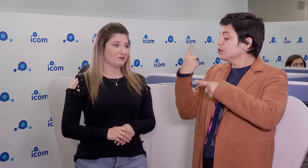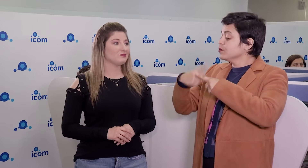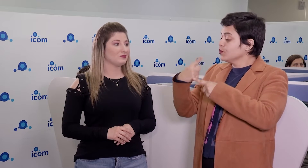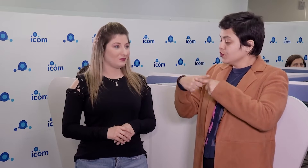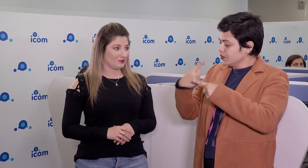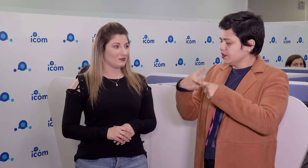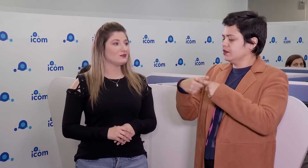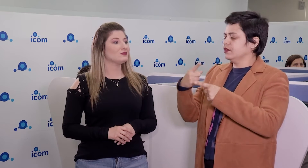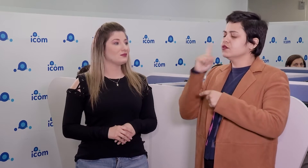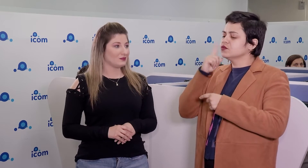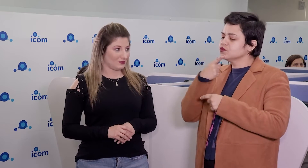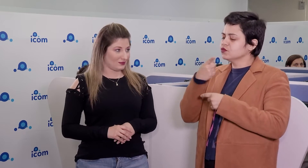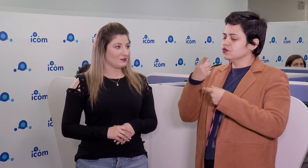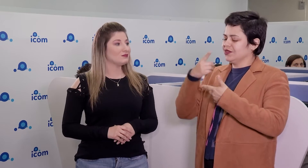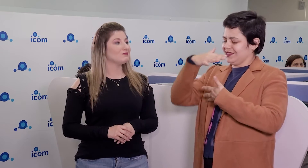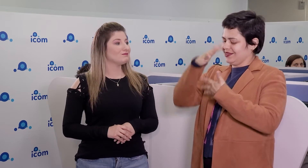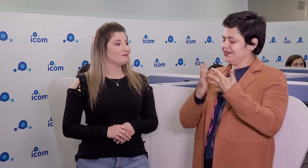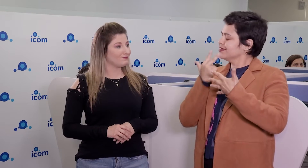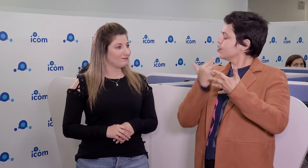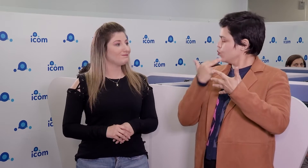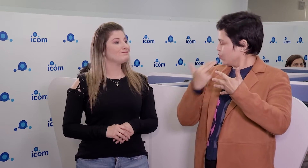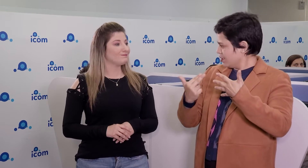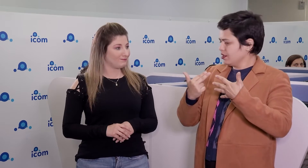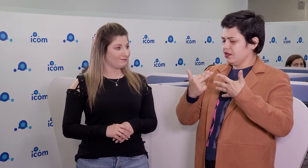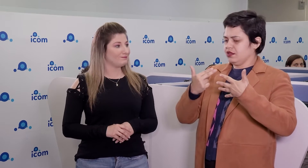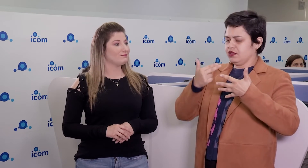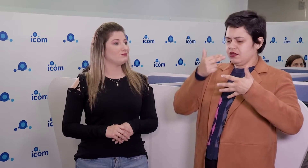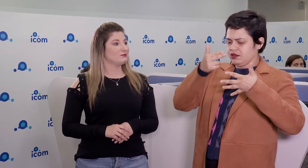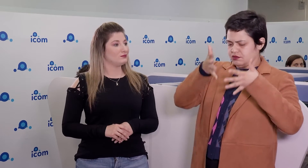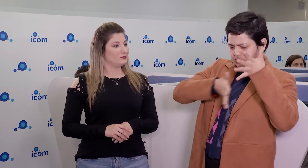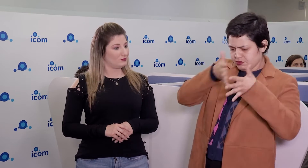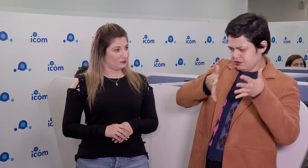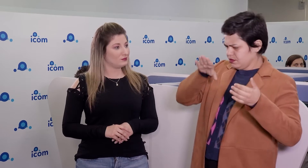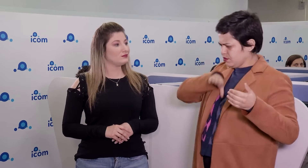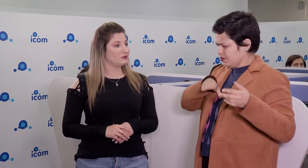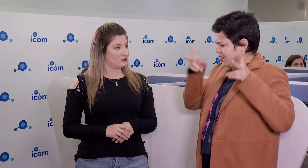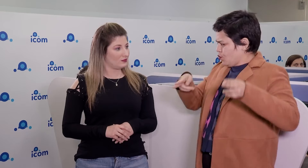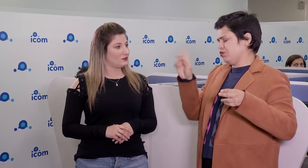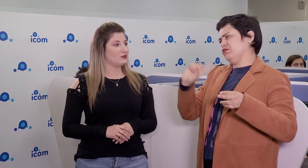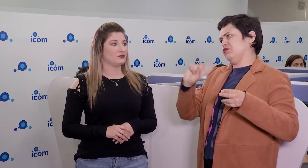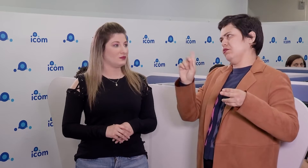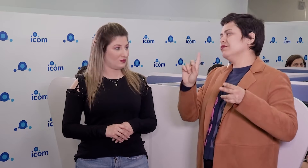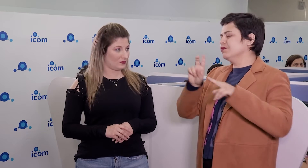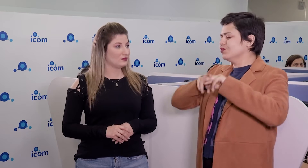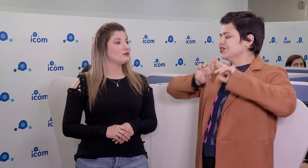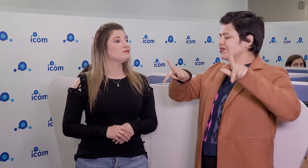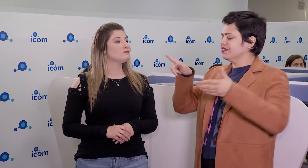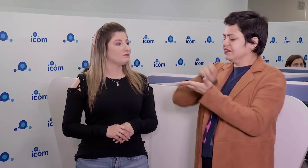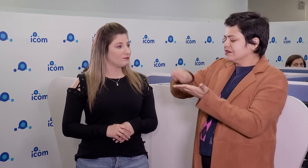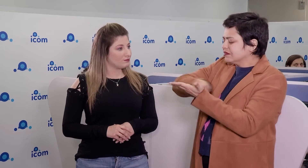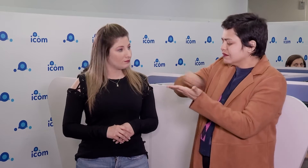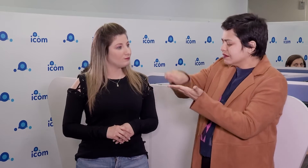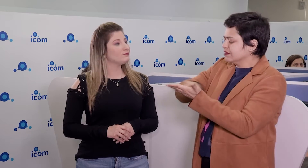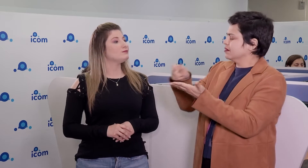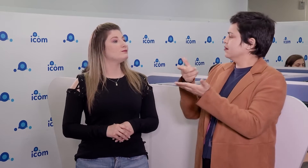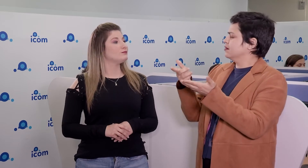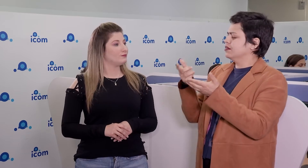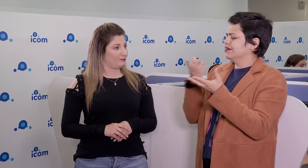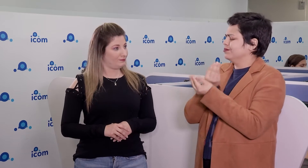Na área de saúde, né? Com os médicos. O surdo usa a língua de sinais e o português tem uma estrutura